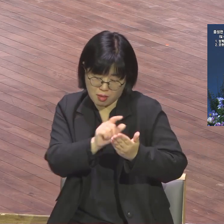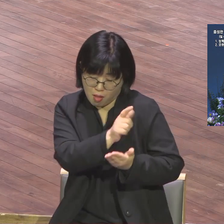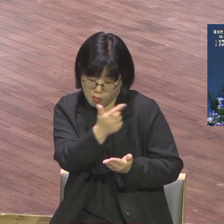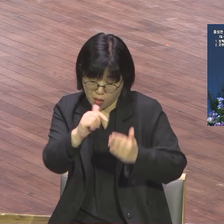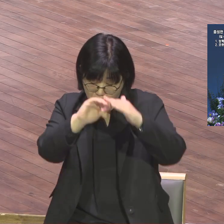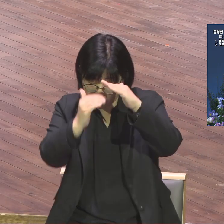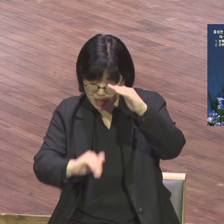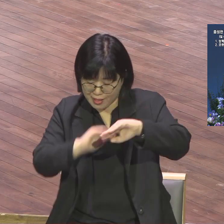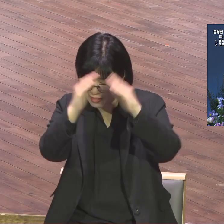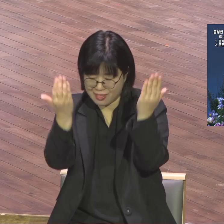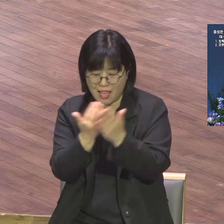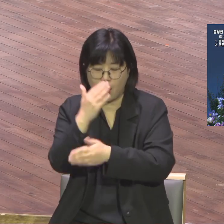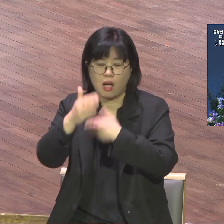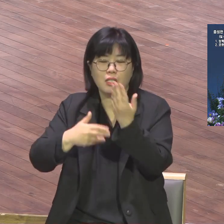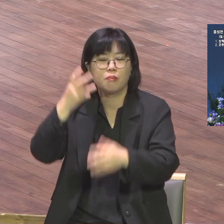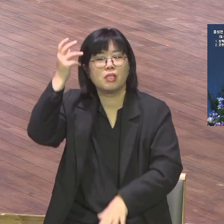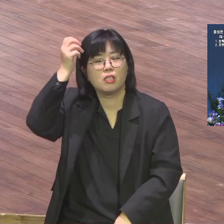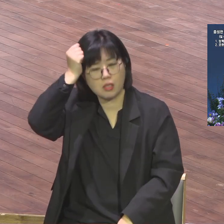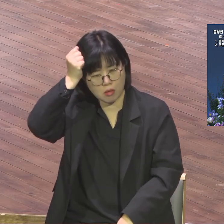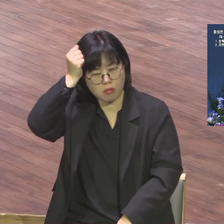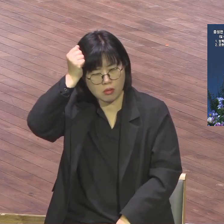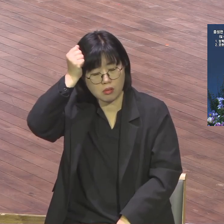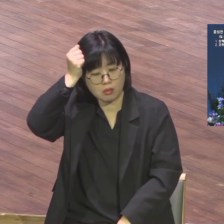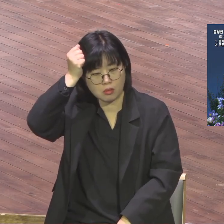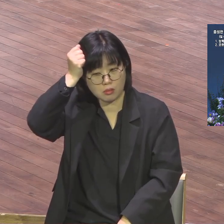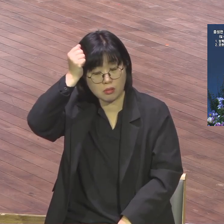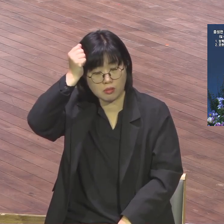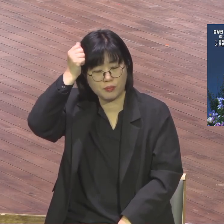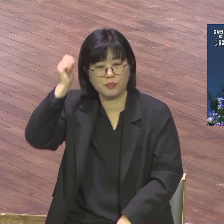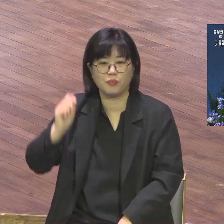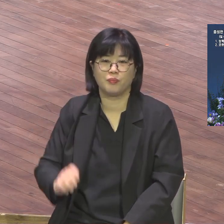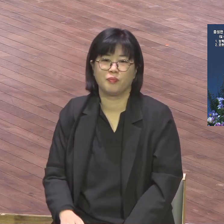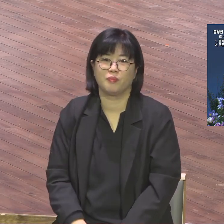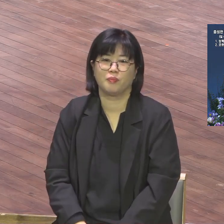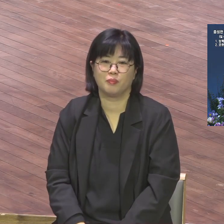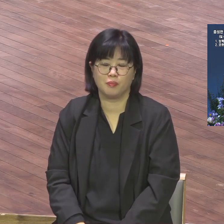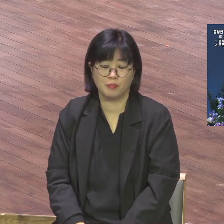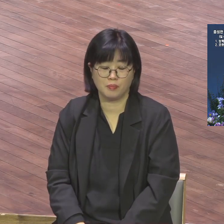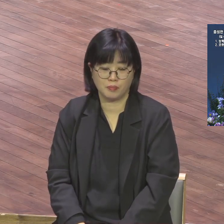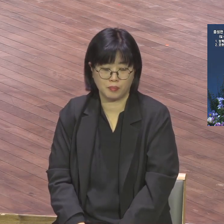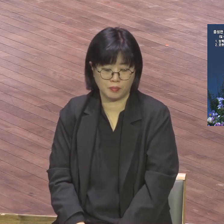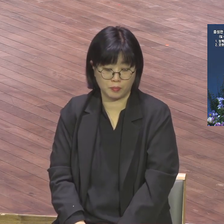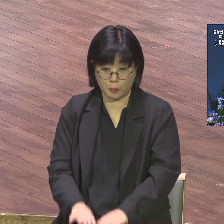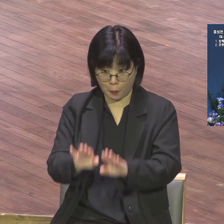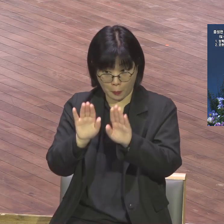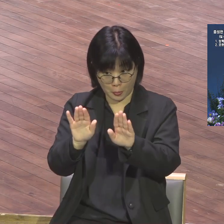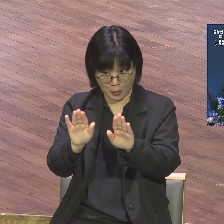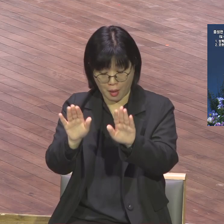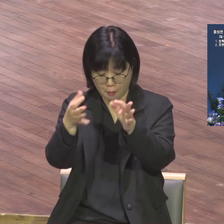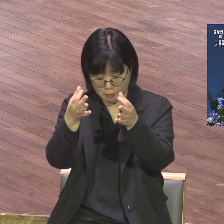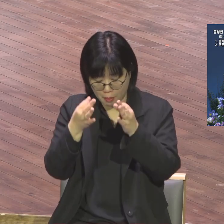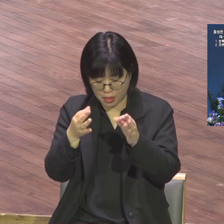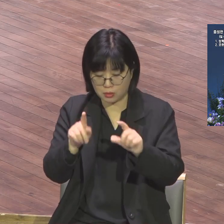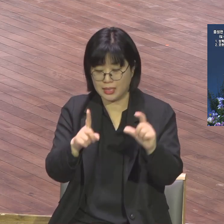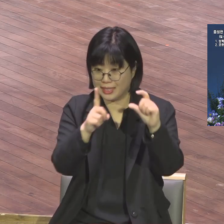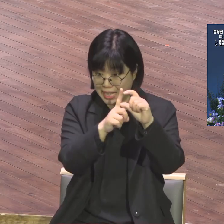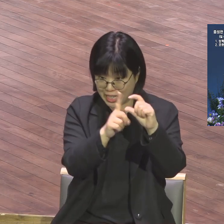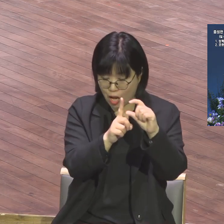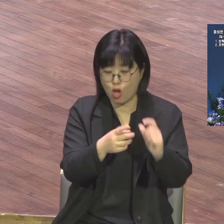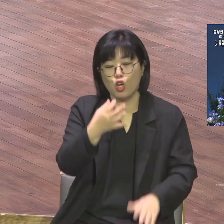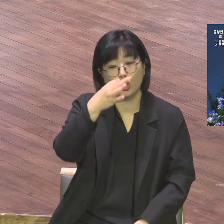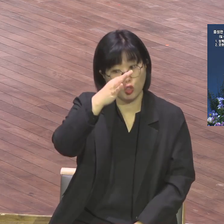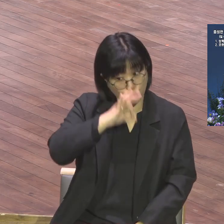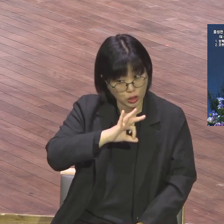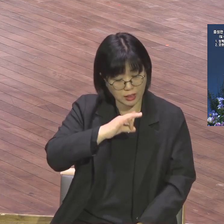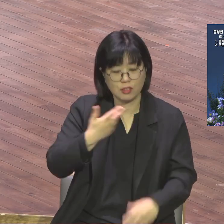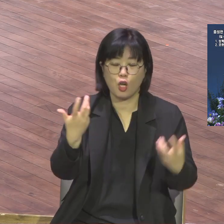17절에 강조하고 있어요. 여기에 언급된 유익, 풍성, 열매라는 이 단어가 나오는데 원어의 뜻은요